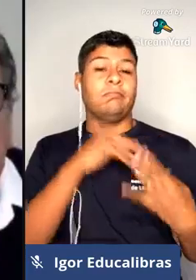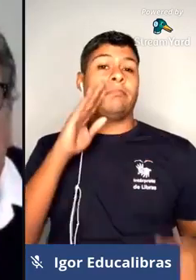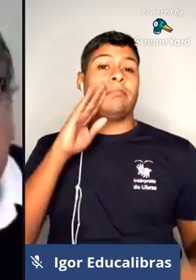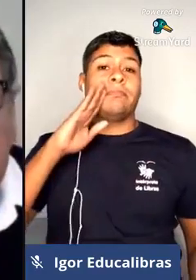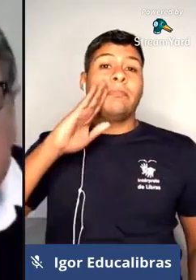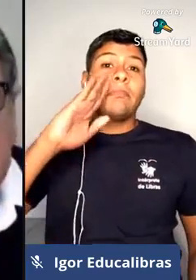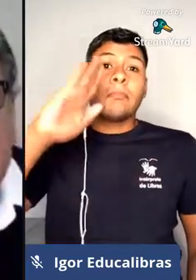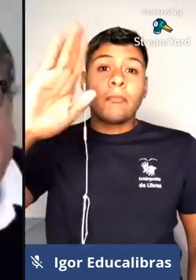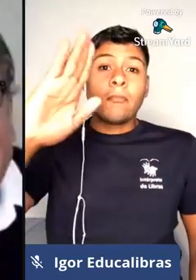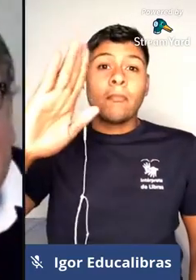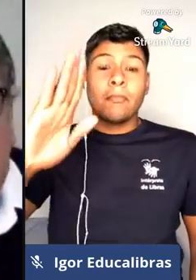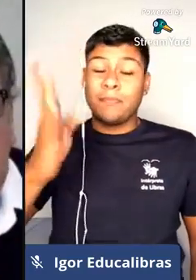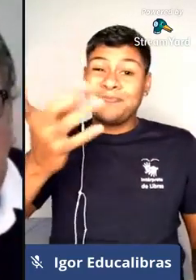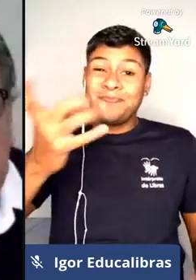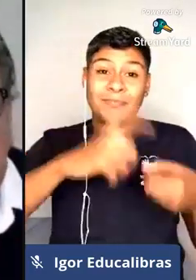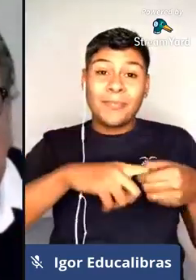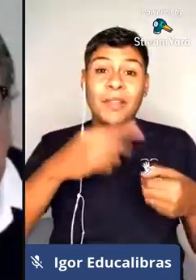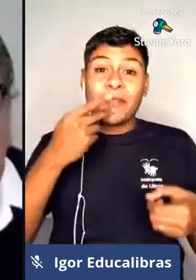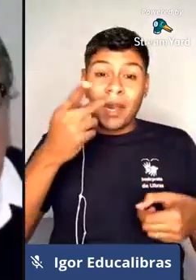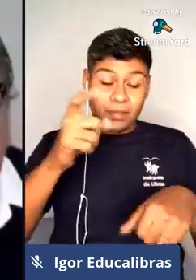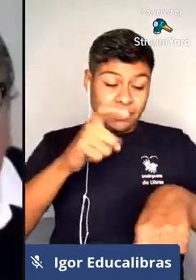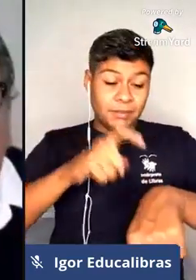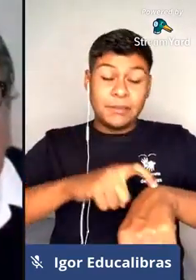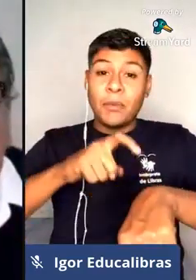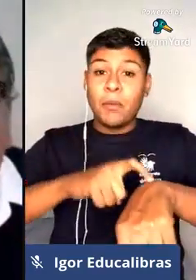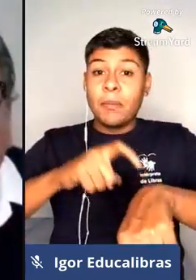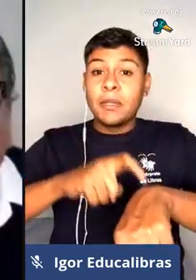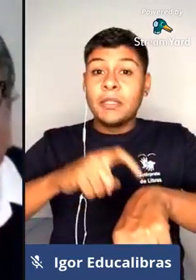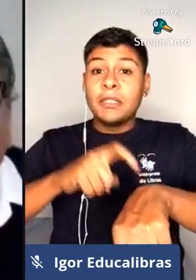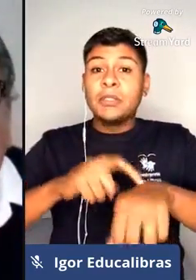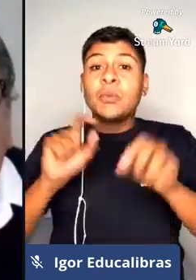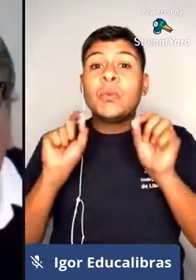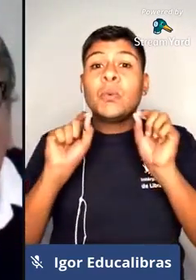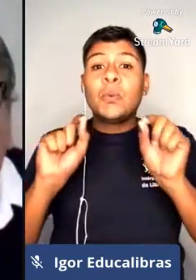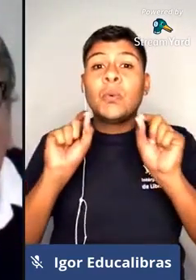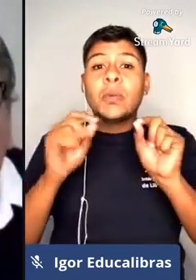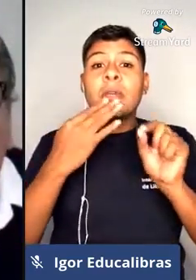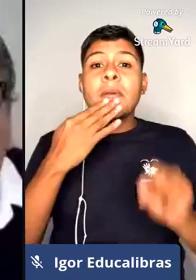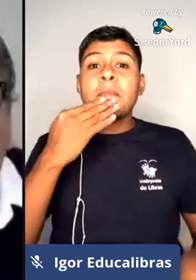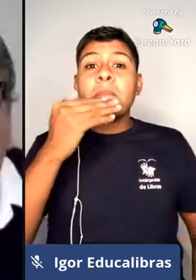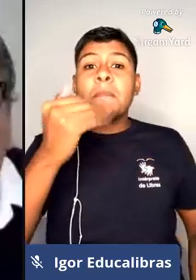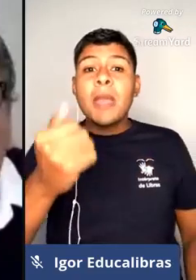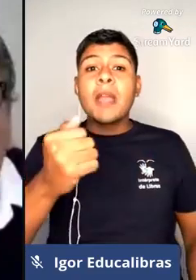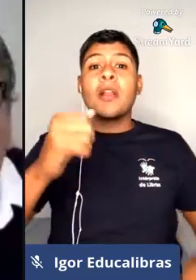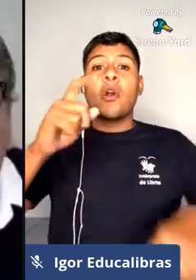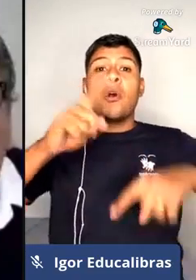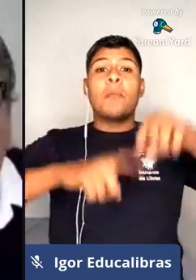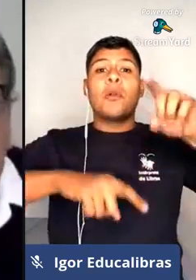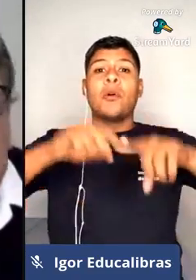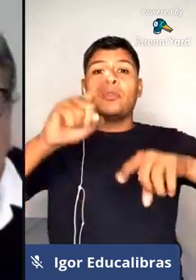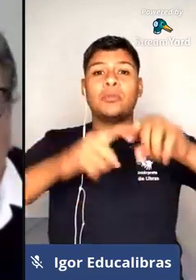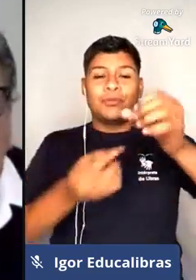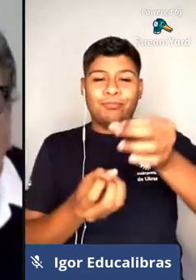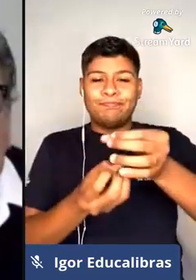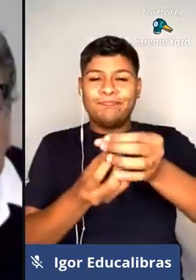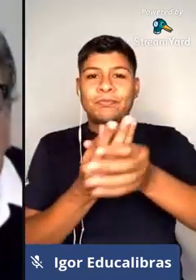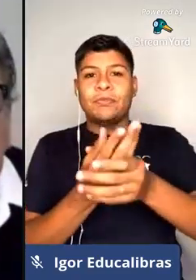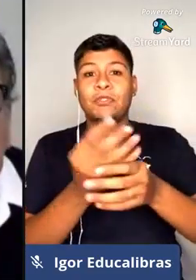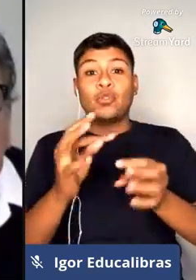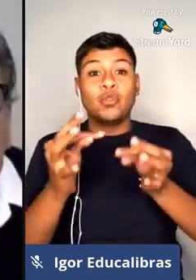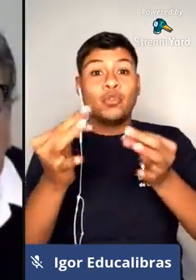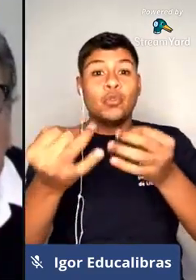fundamental. E volto a dizer, neste momento, foi o melhor produto que se pôde extrair da cabeça de